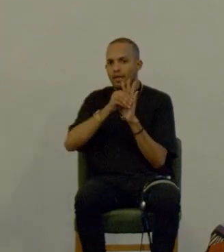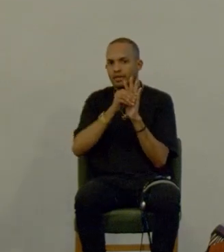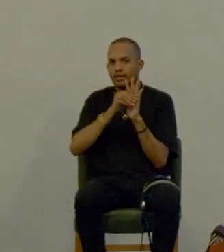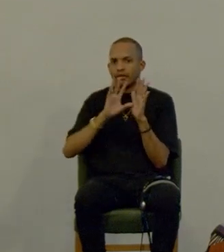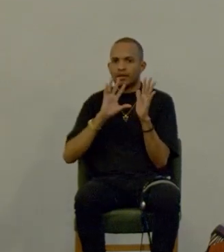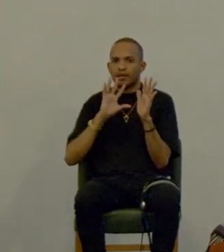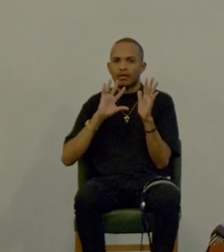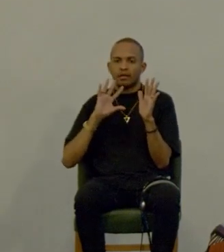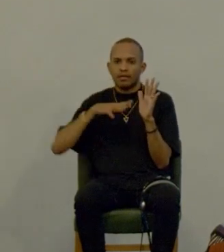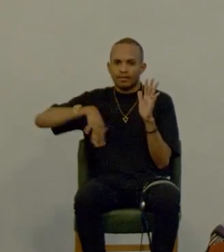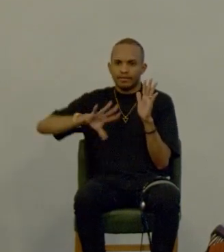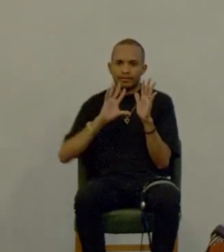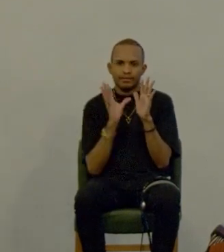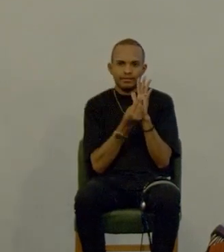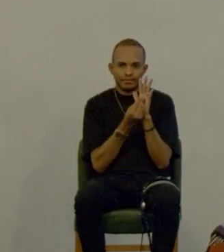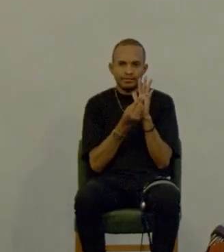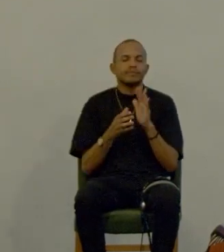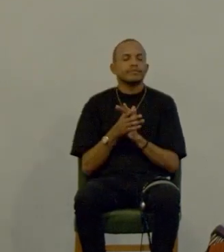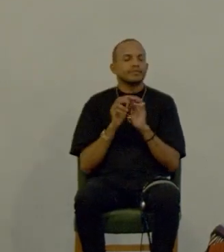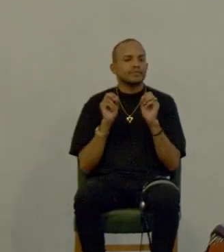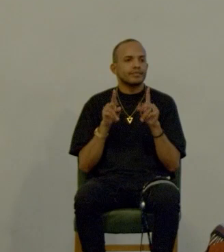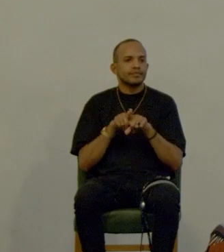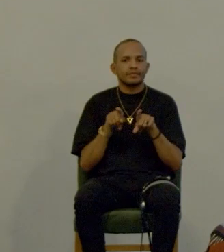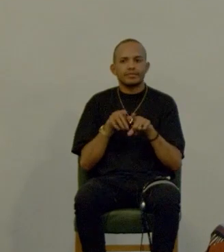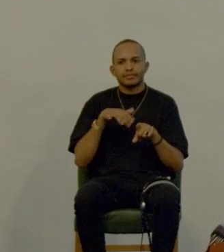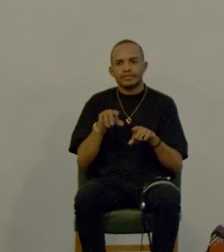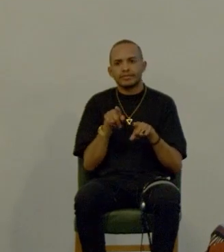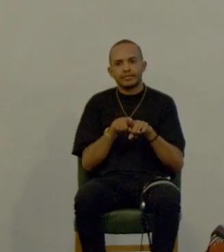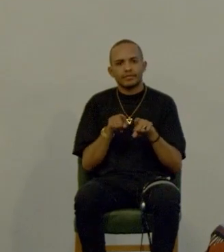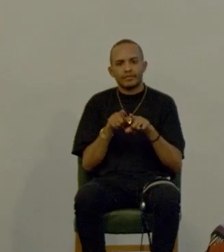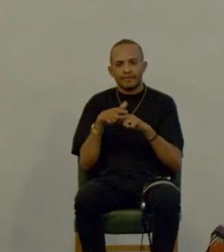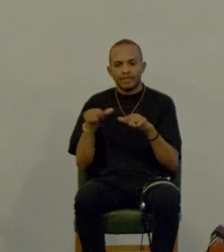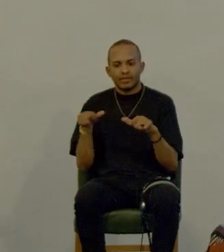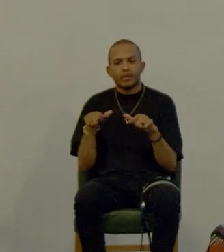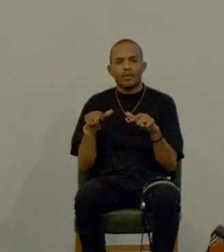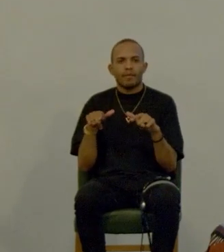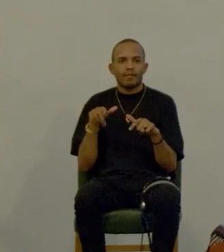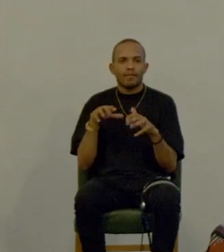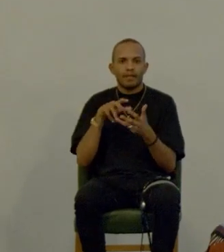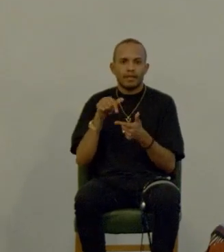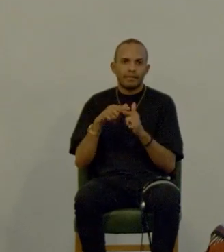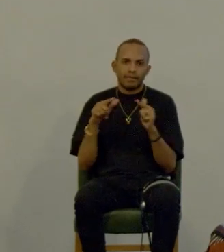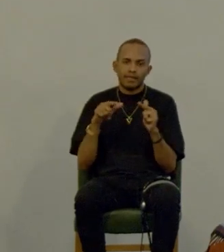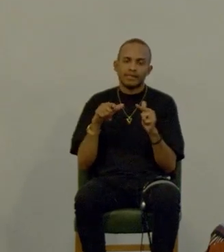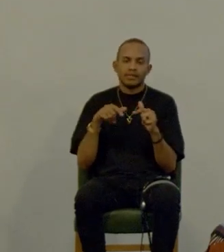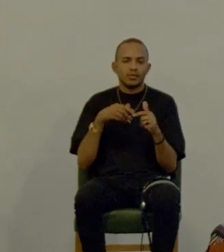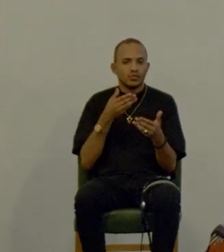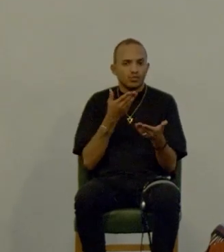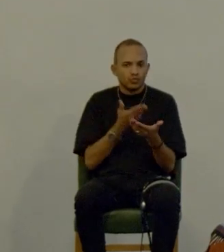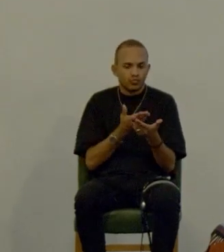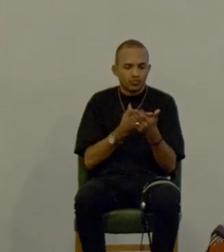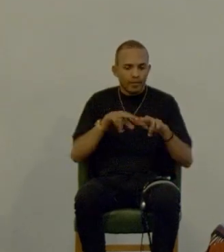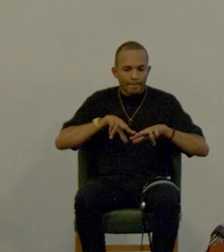forte de últimos espaços inexplorados e vazios no nosso planeta, mas o que a arqueologia fala para nós, uma vez